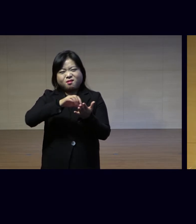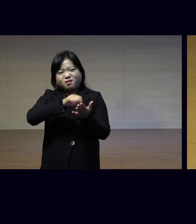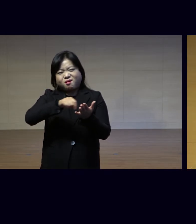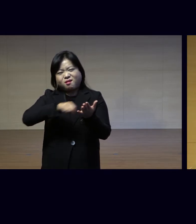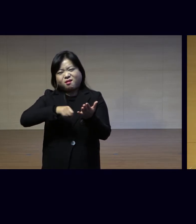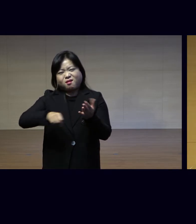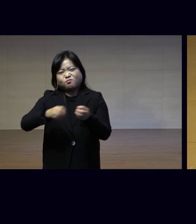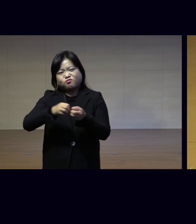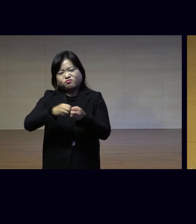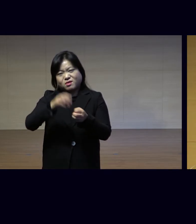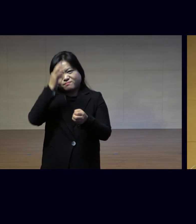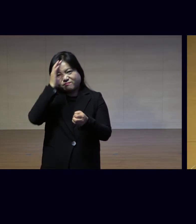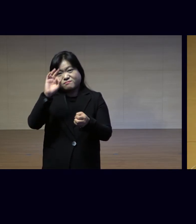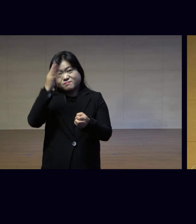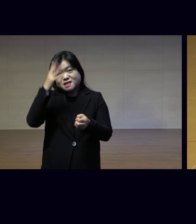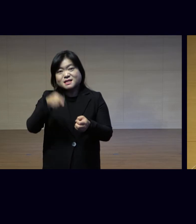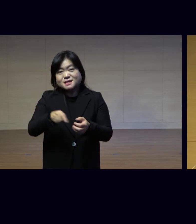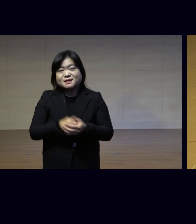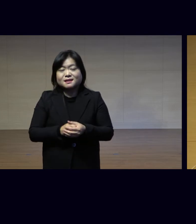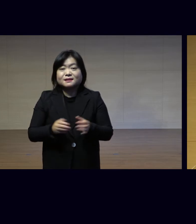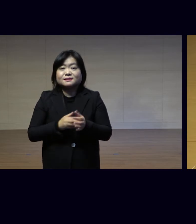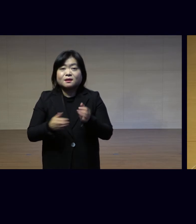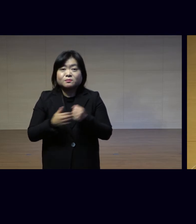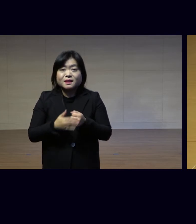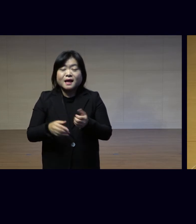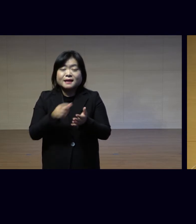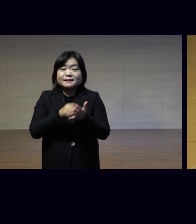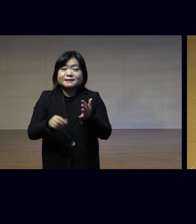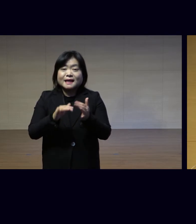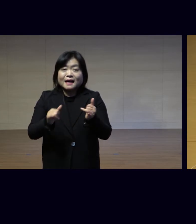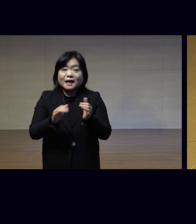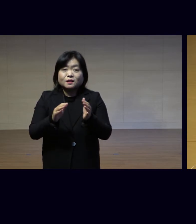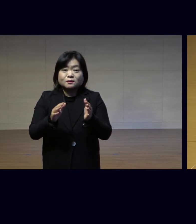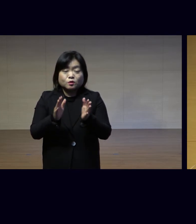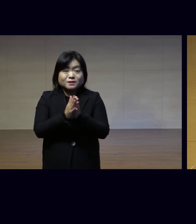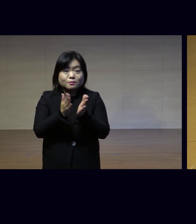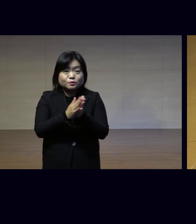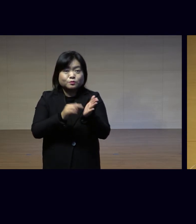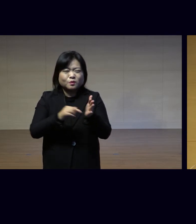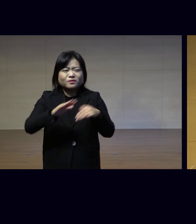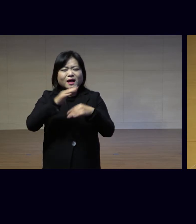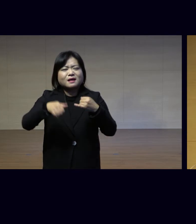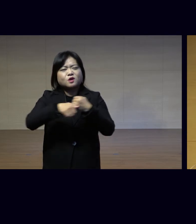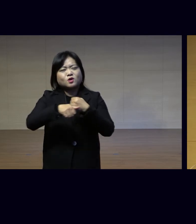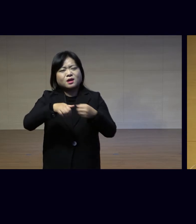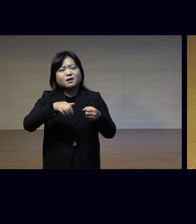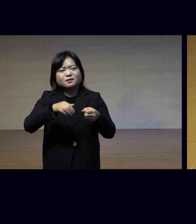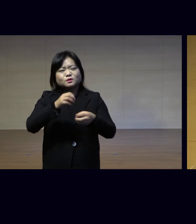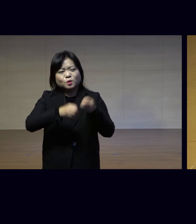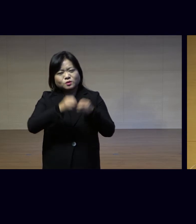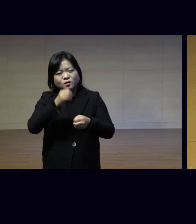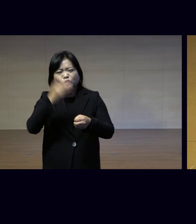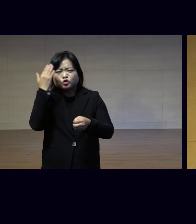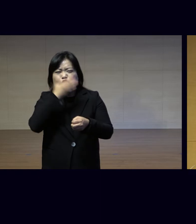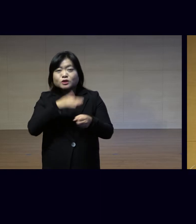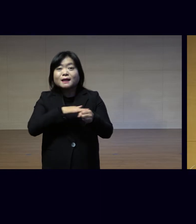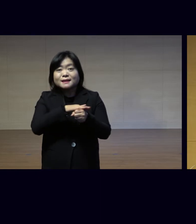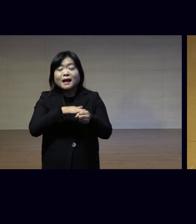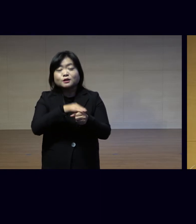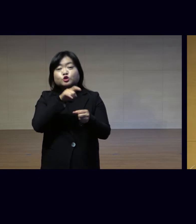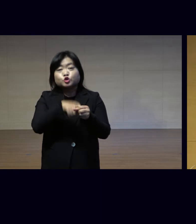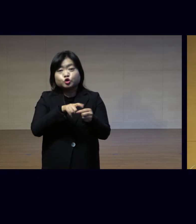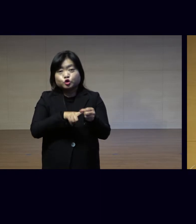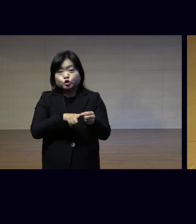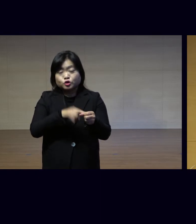아니겠습니까? 그러니까 이제 작가가 아닌 작품들을 볼 때 다 연애 소설이고 순수한 사랑을 추구하고